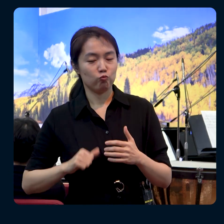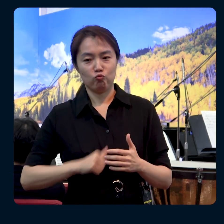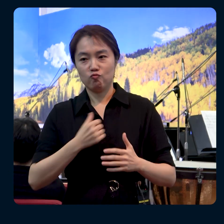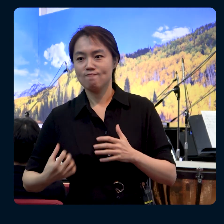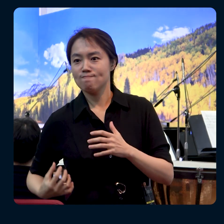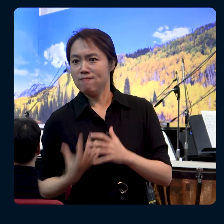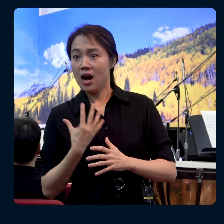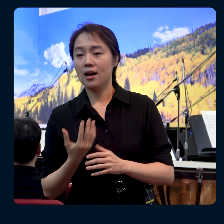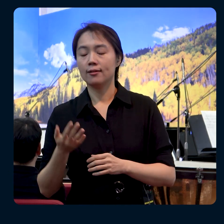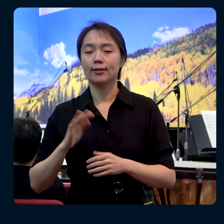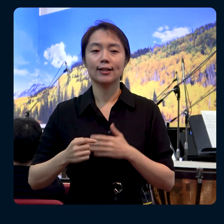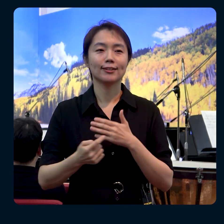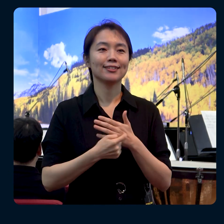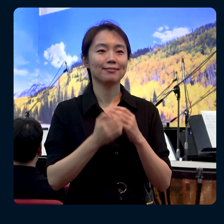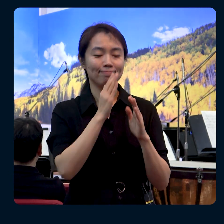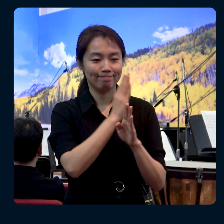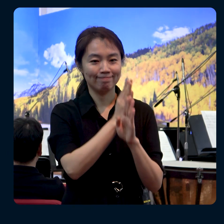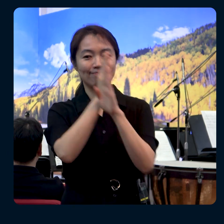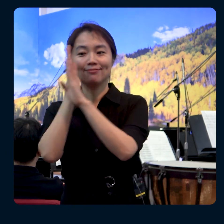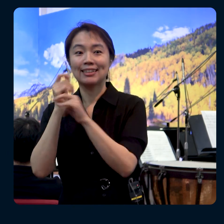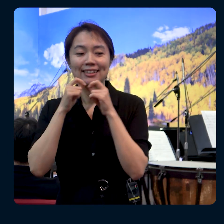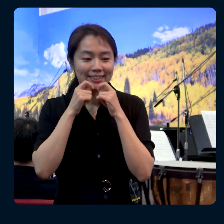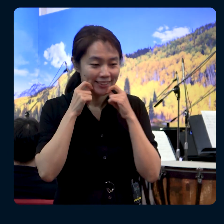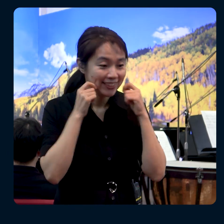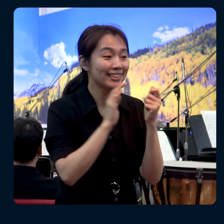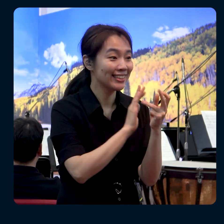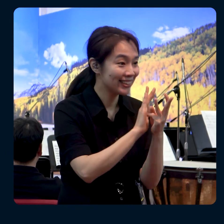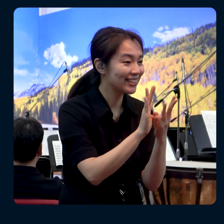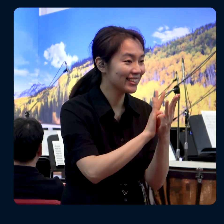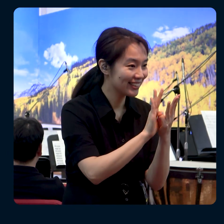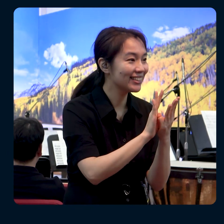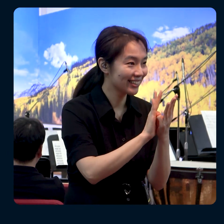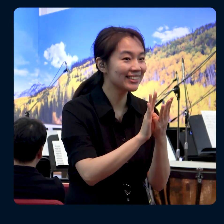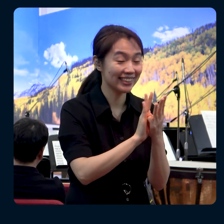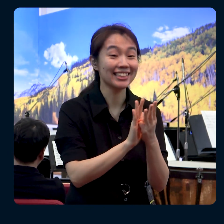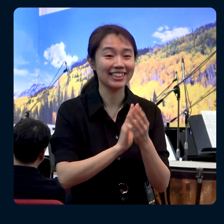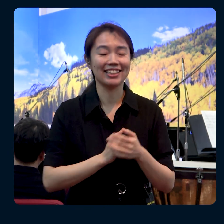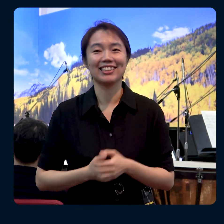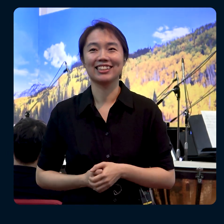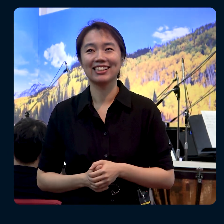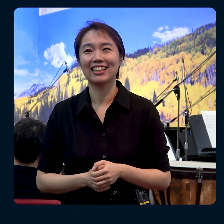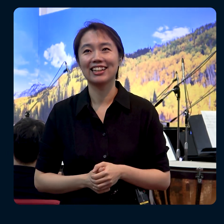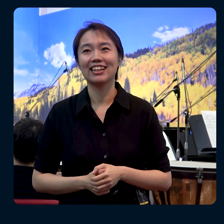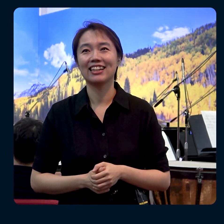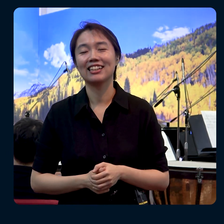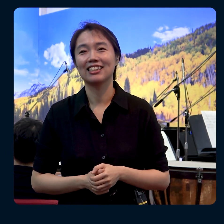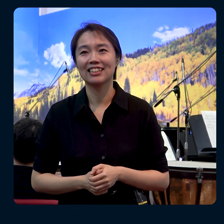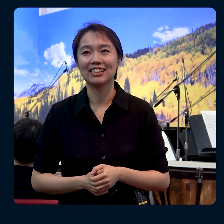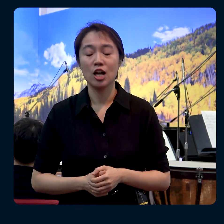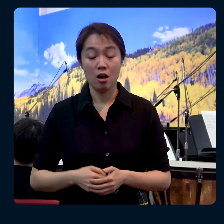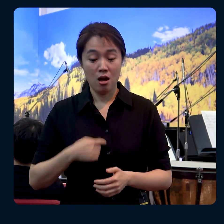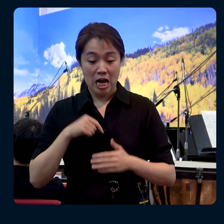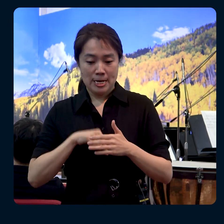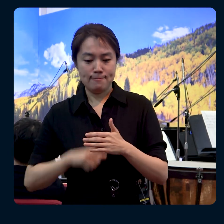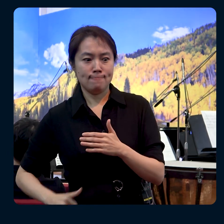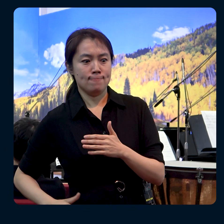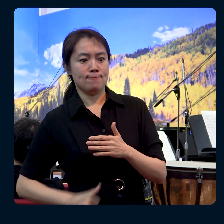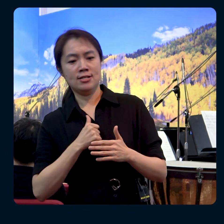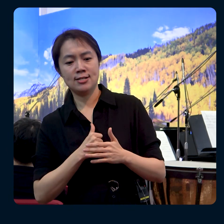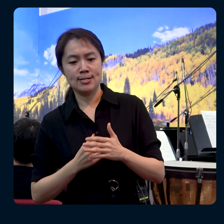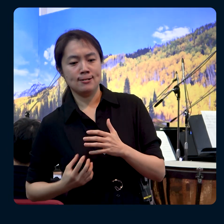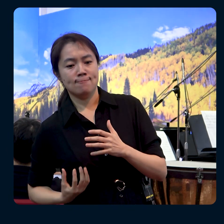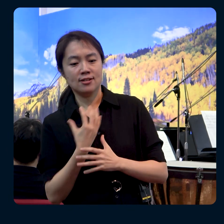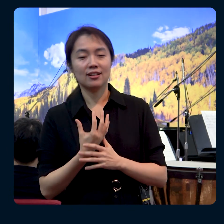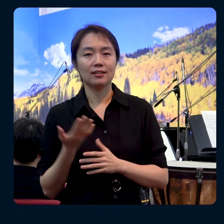그들을 이렇게 맞이하고 있어요. 속에서 막 어떤 그런 이 분노가 올라오는데 겉은